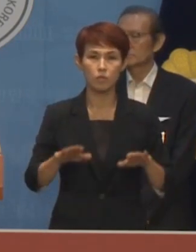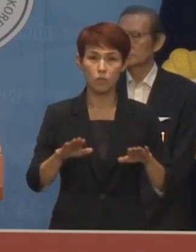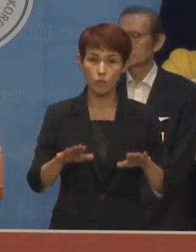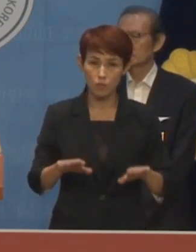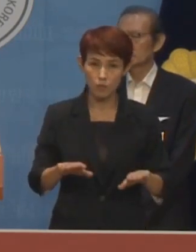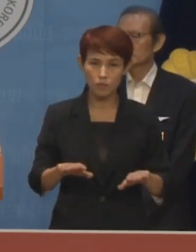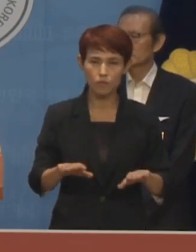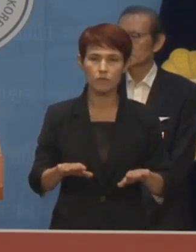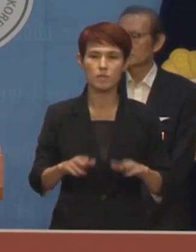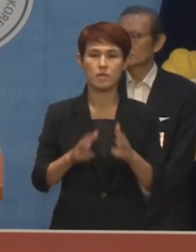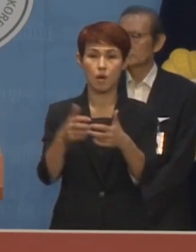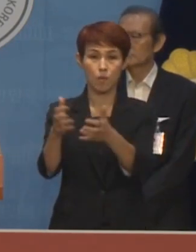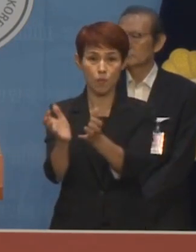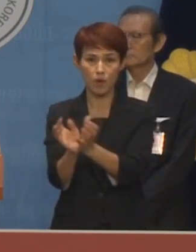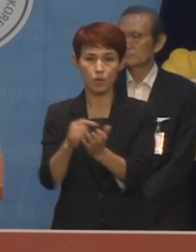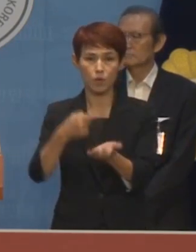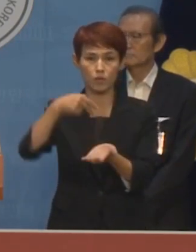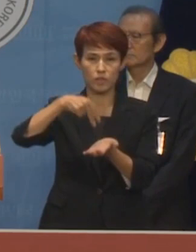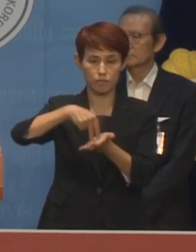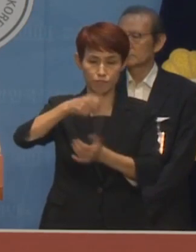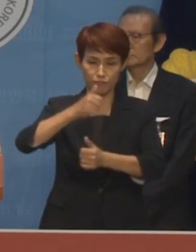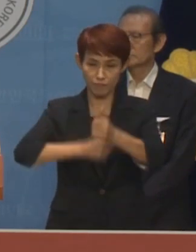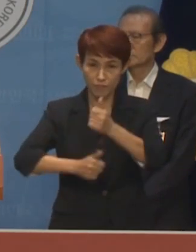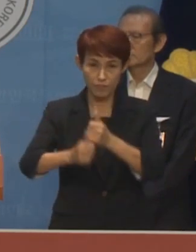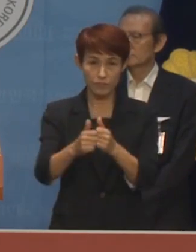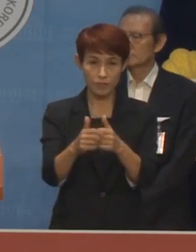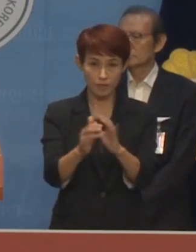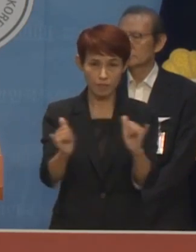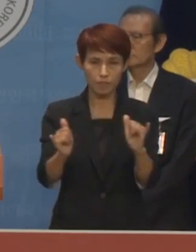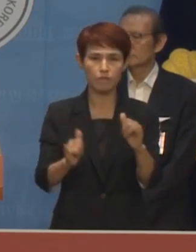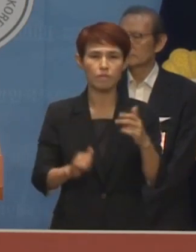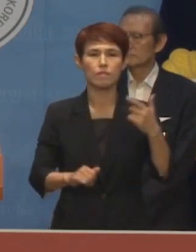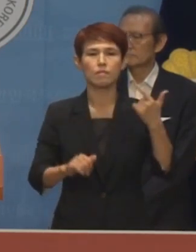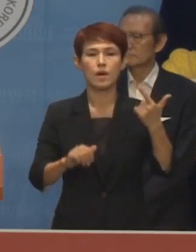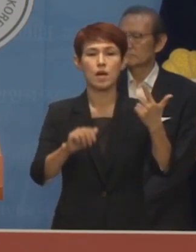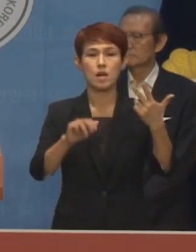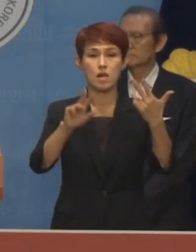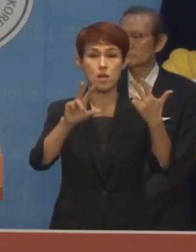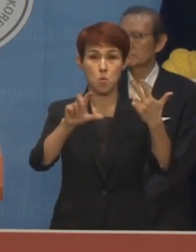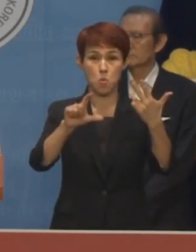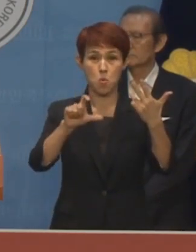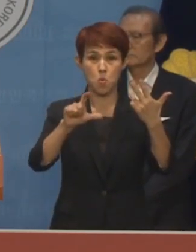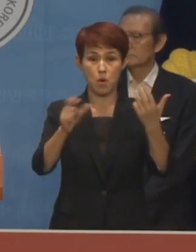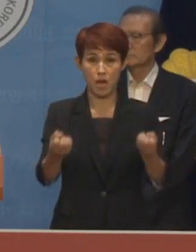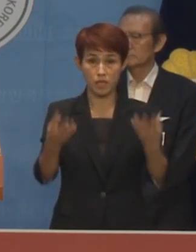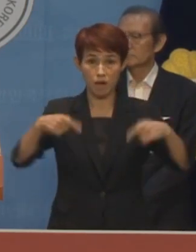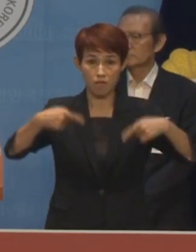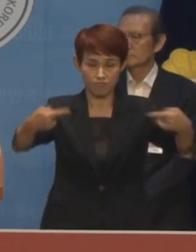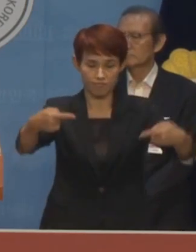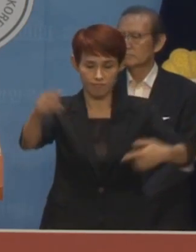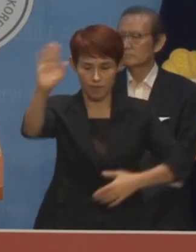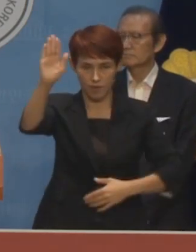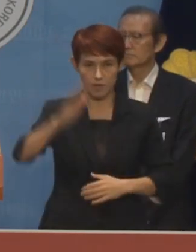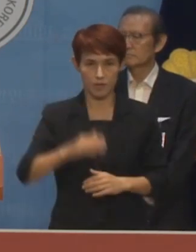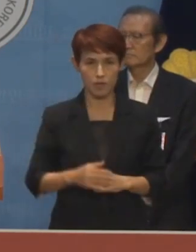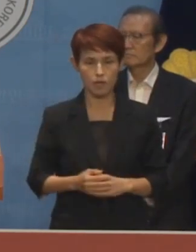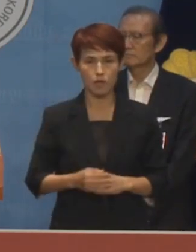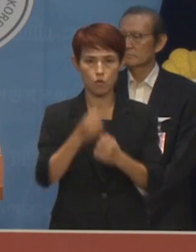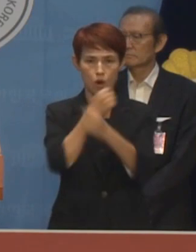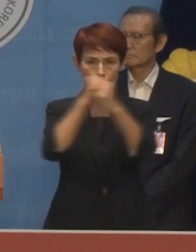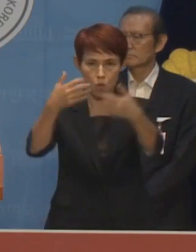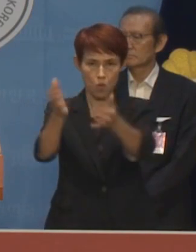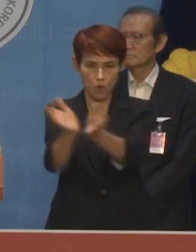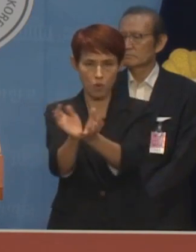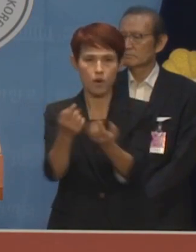기념사패와 독립운동단체 후손들은 8.15 정부 행사 참석을 거부하고 광복회와 뜻을